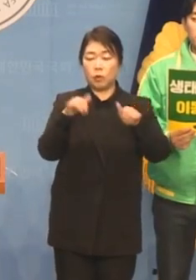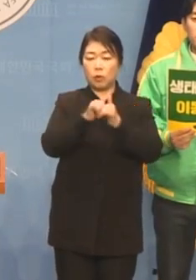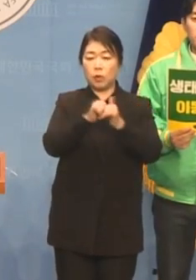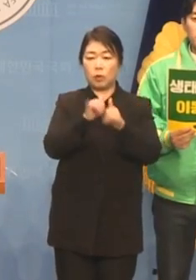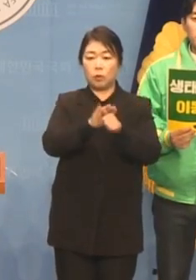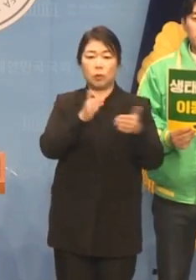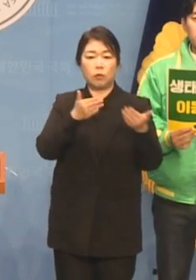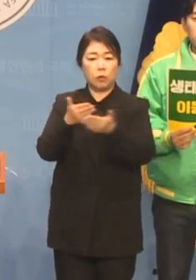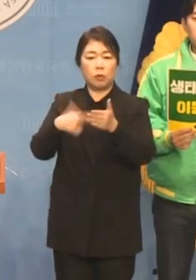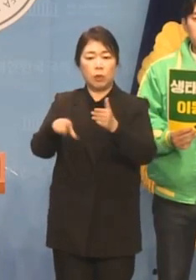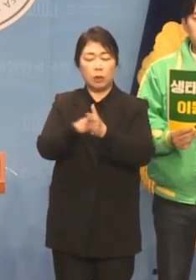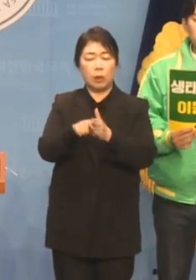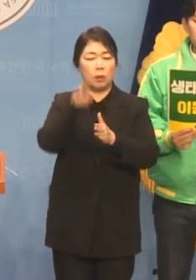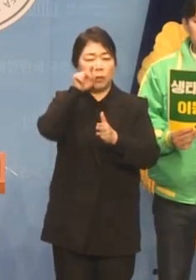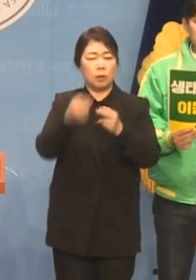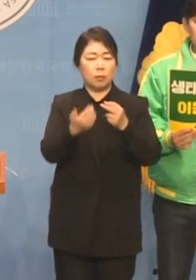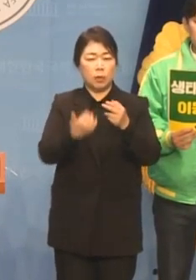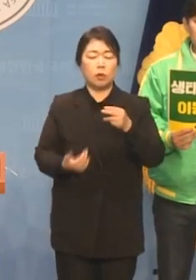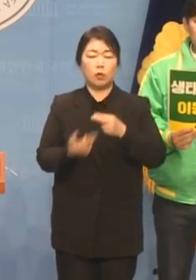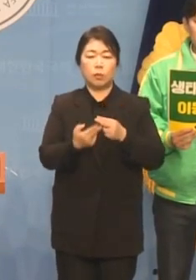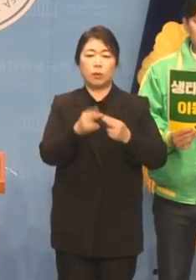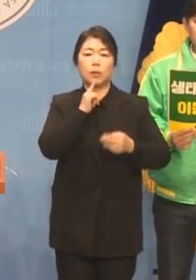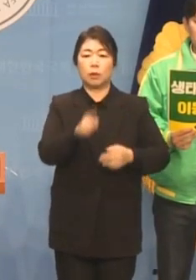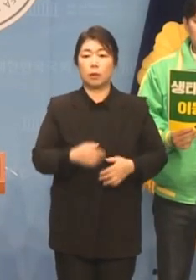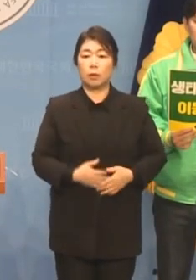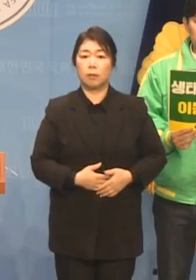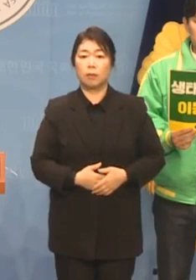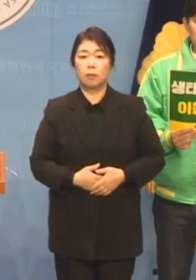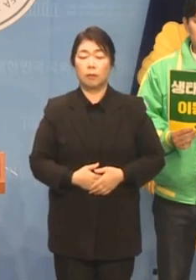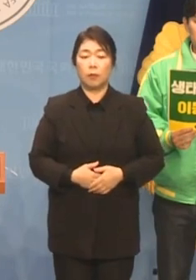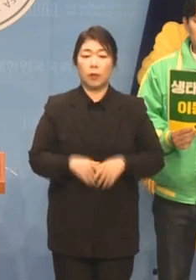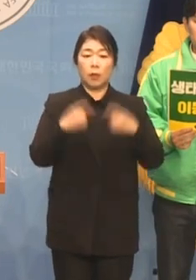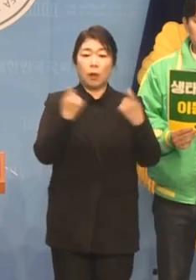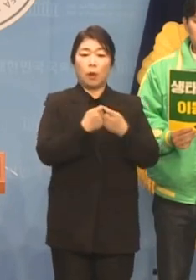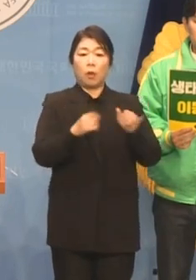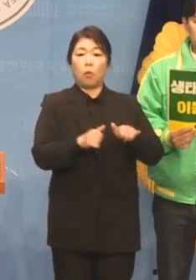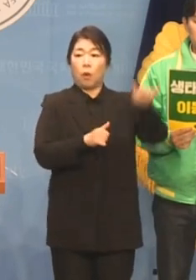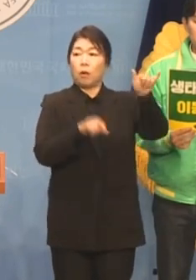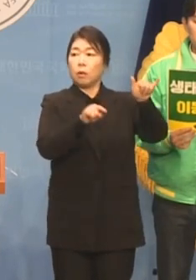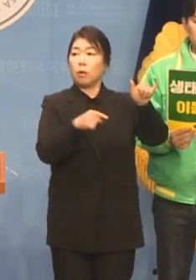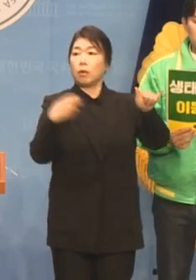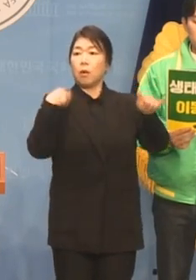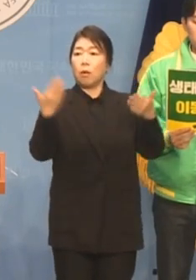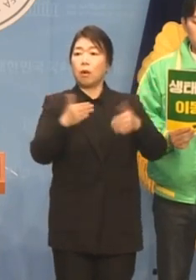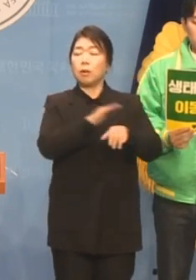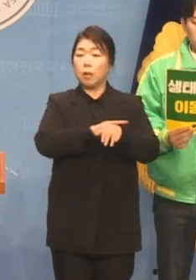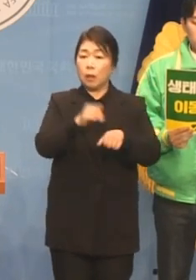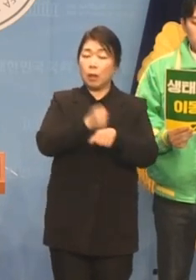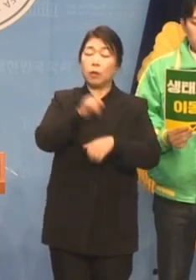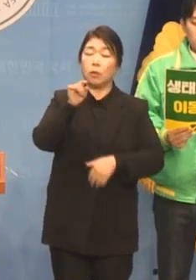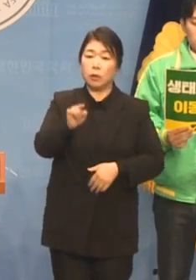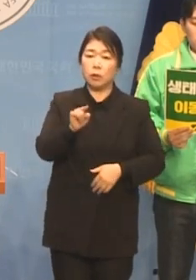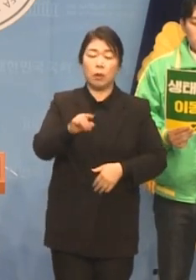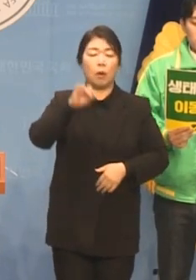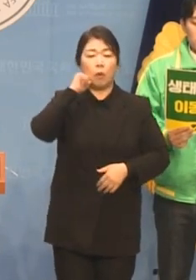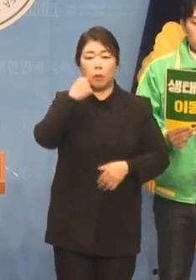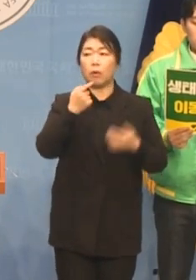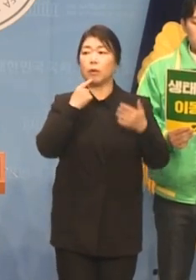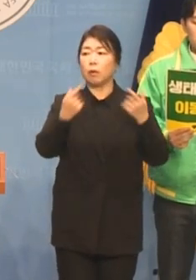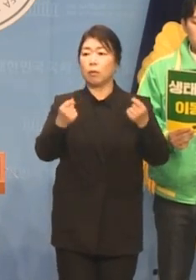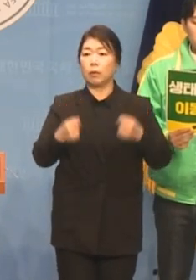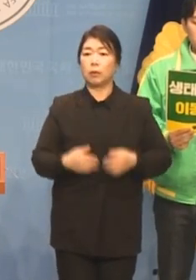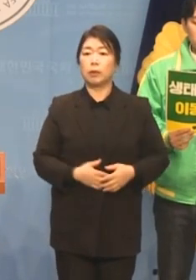나오고 있습니다 공항 규묘가 공항으로서의 제역할을 하는 것이 거의 불가능하기